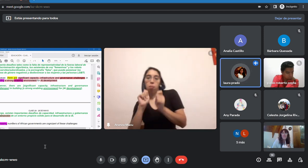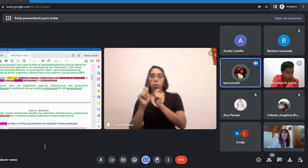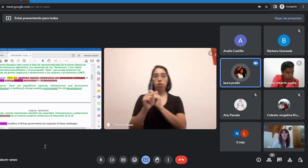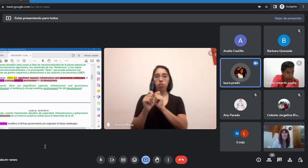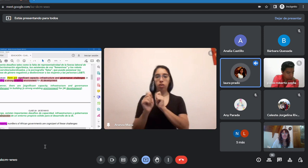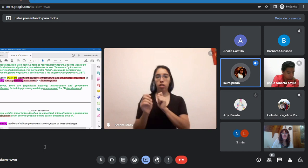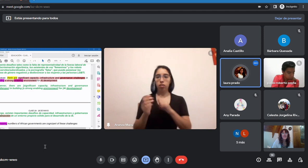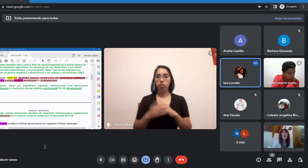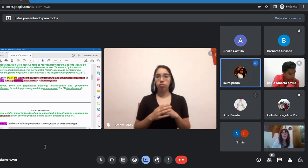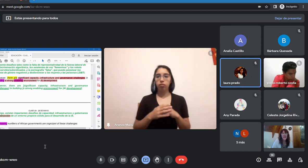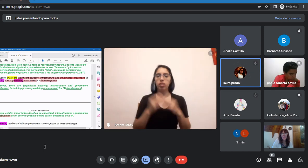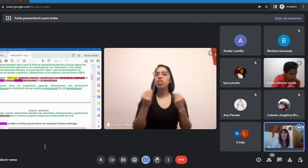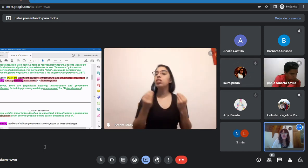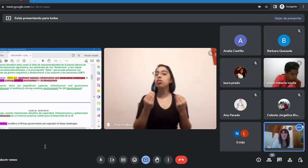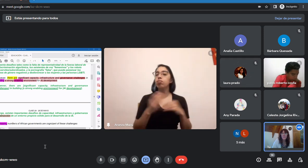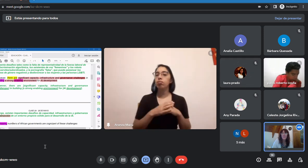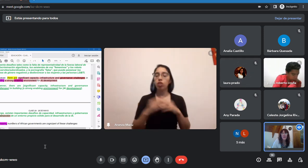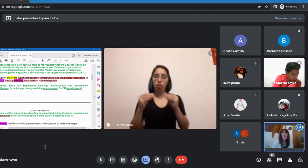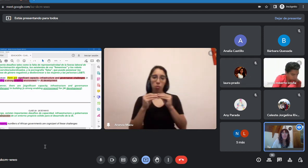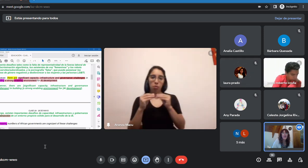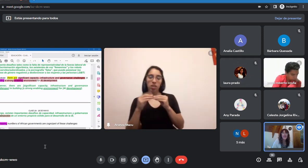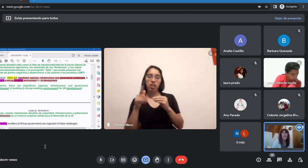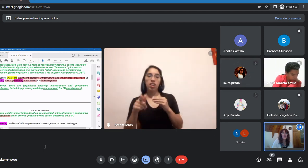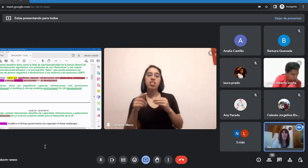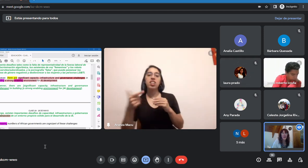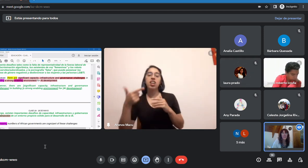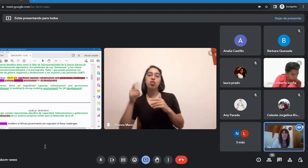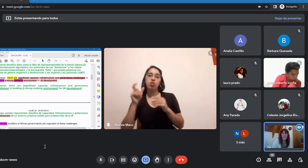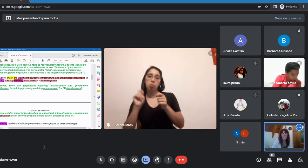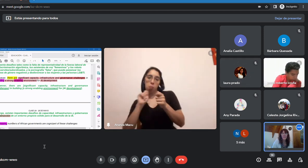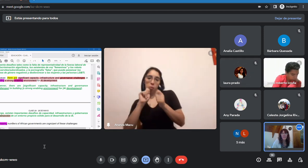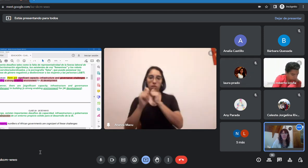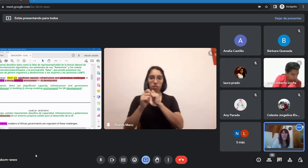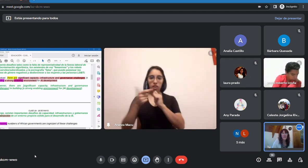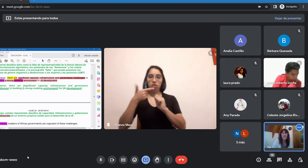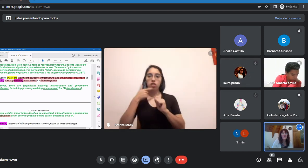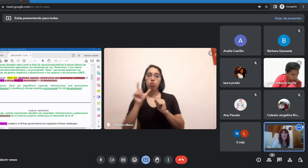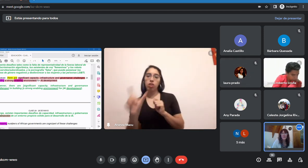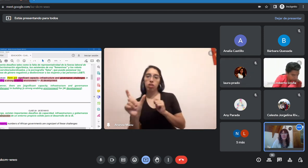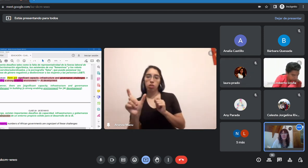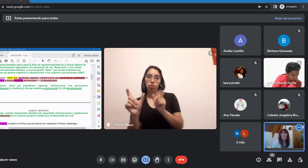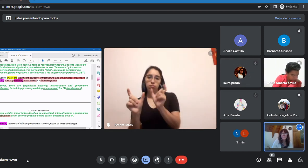del sustantivo. Claro. Muy bien. ¿Por qué, Laura?